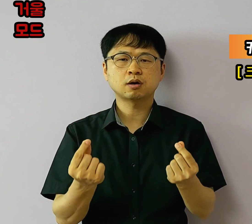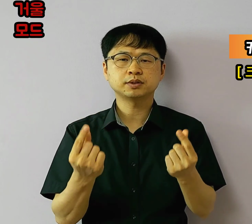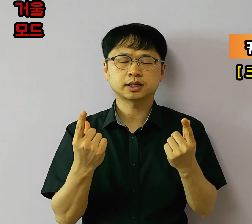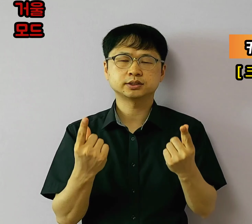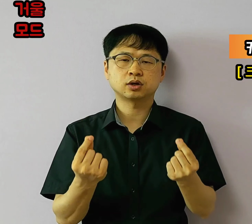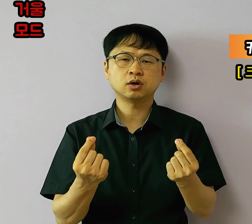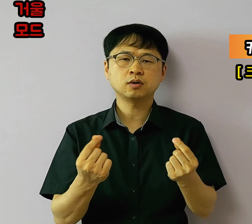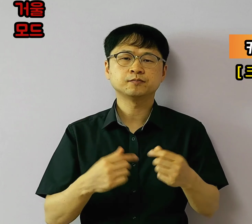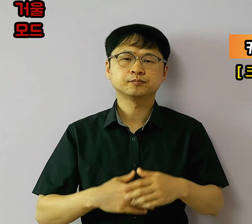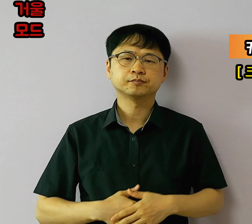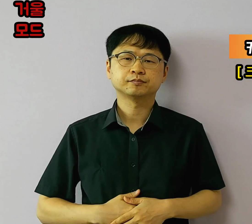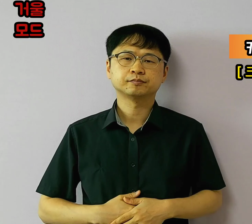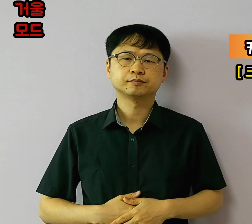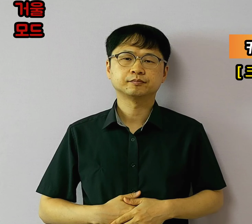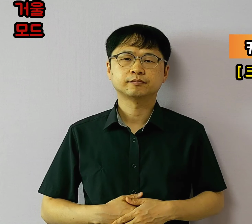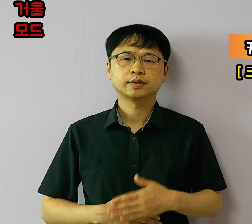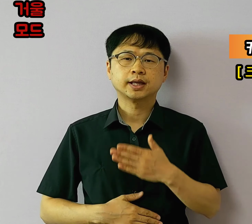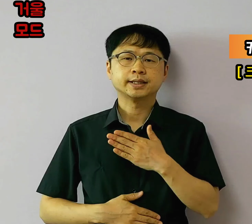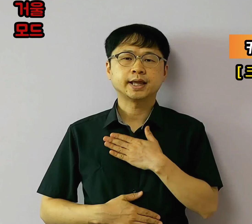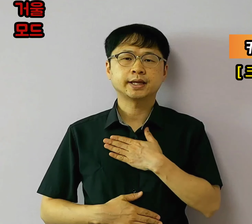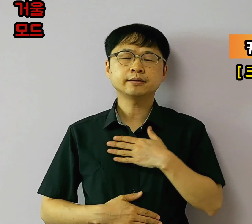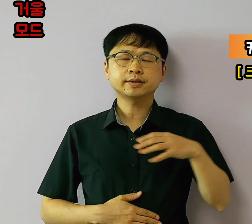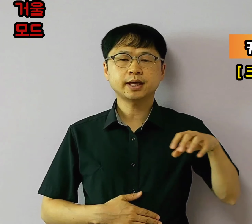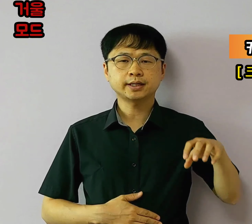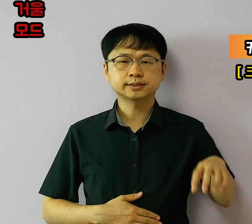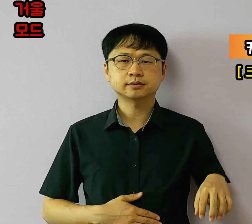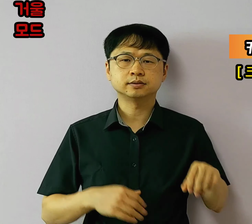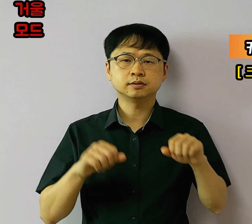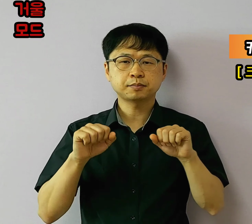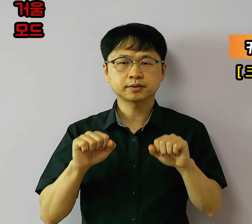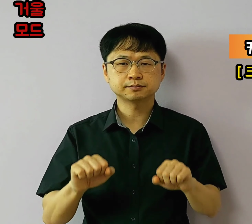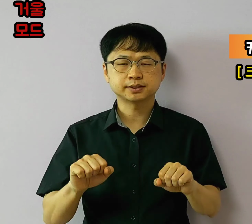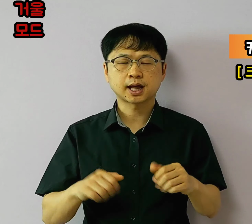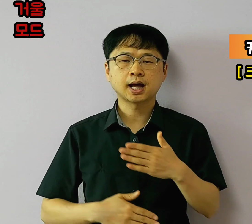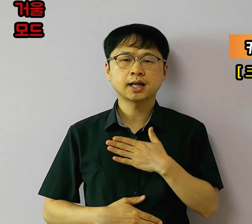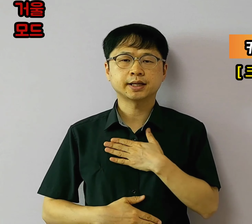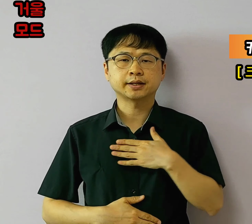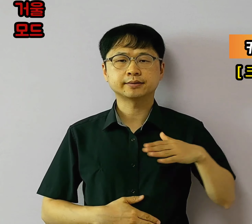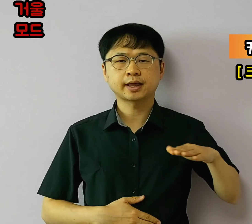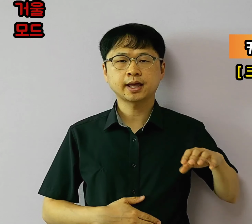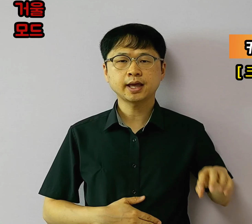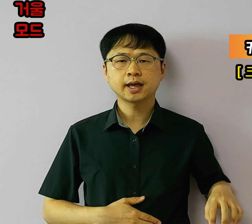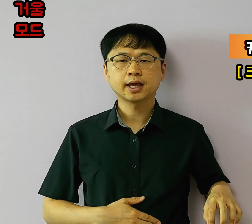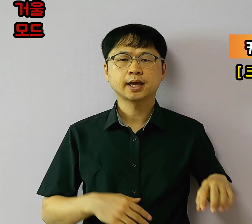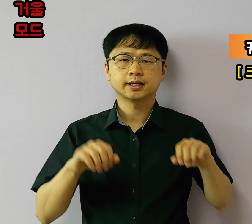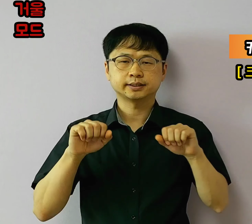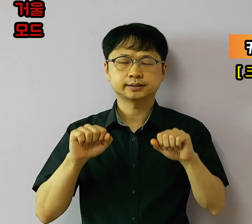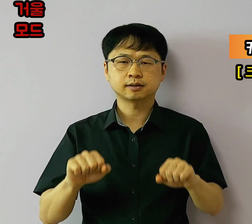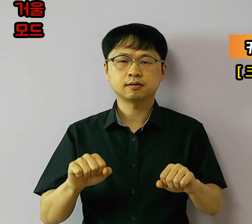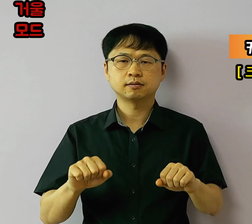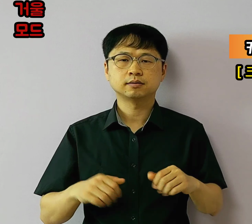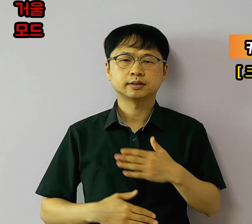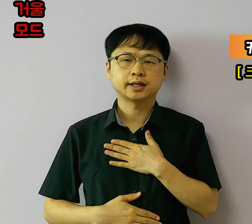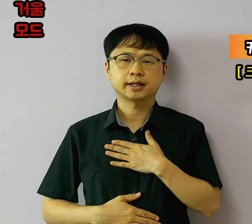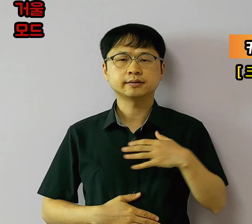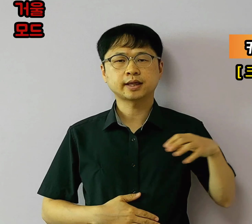나무처럼이 되겠죠. 내 곁에 있어는 배웠습니다. 내 곁에 있어, 내